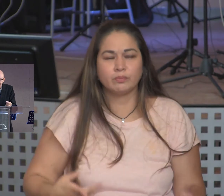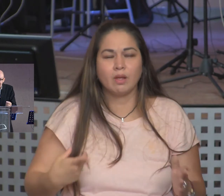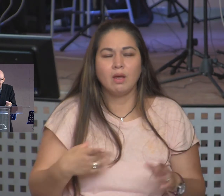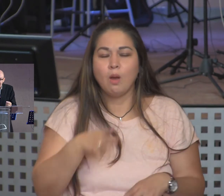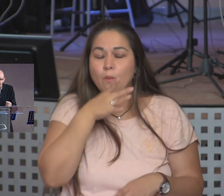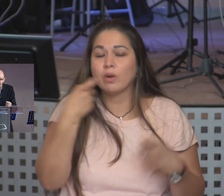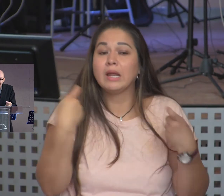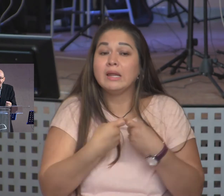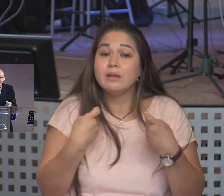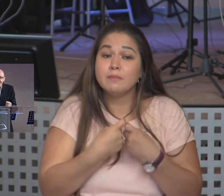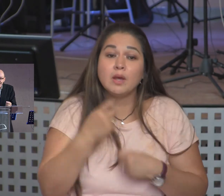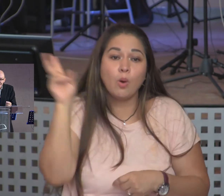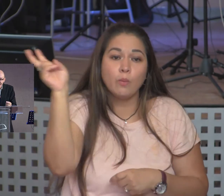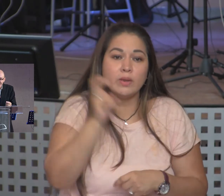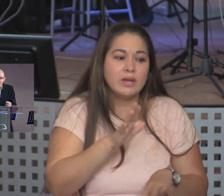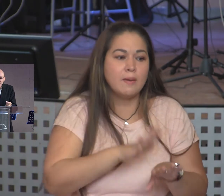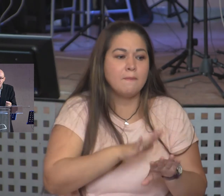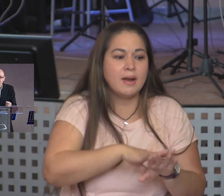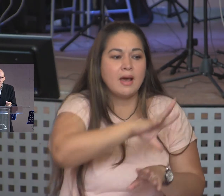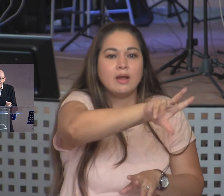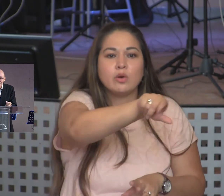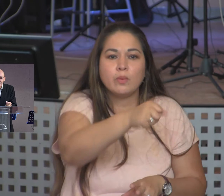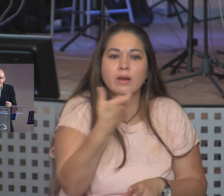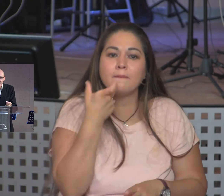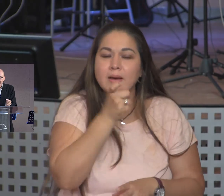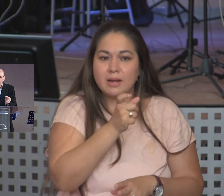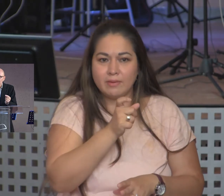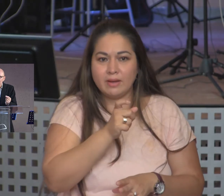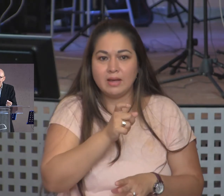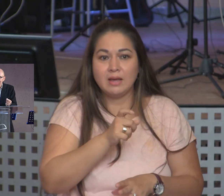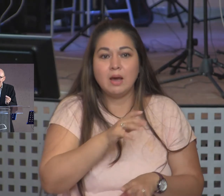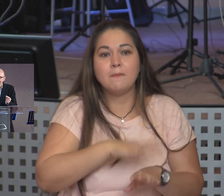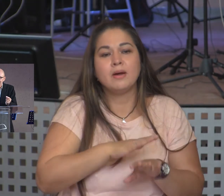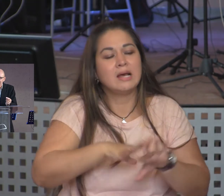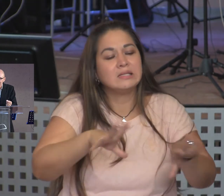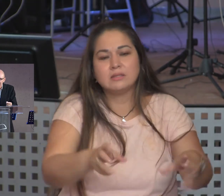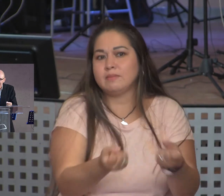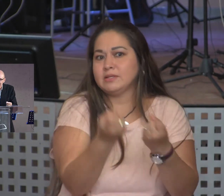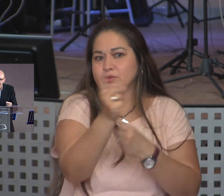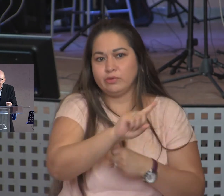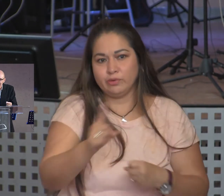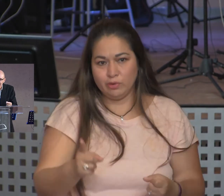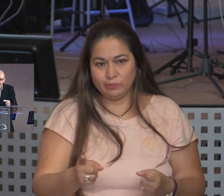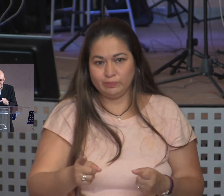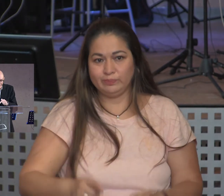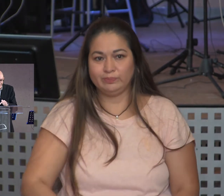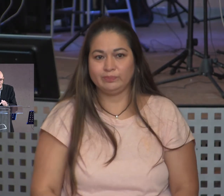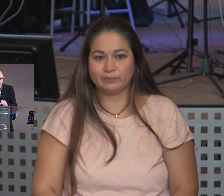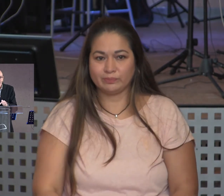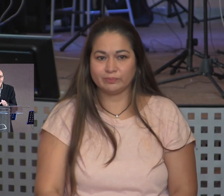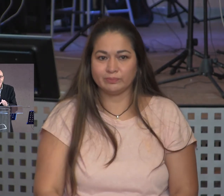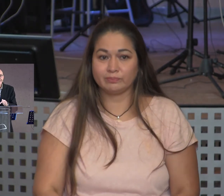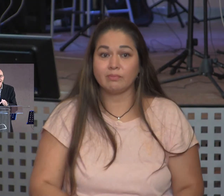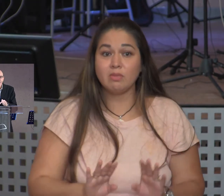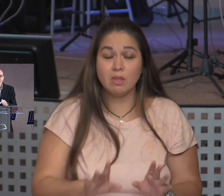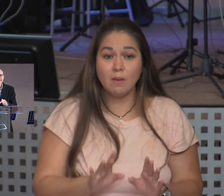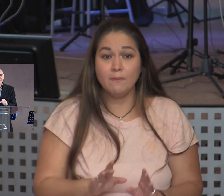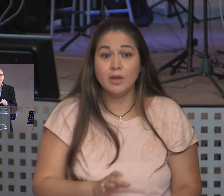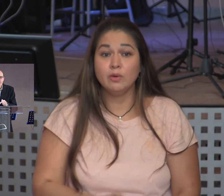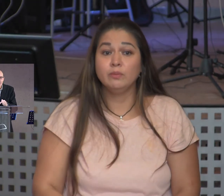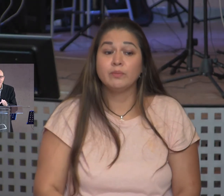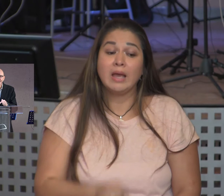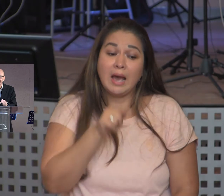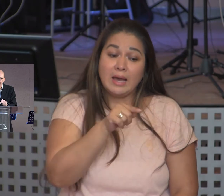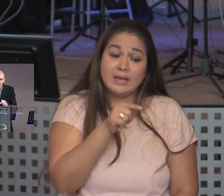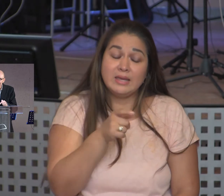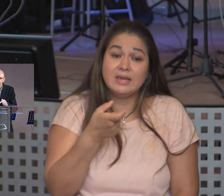promesas. Entre ellas, la más importante, la promesa de la salvación. Por eso el diablo tiene